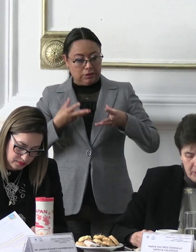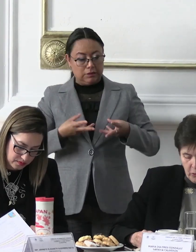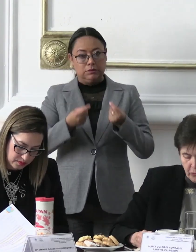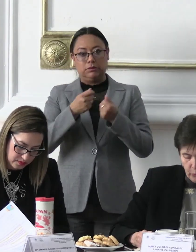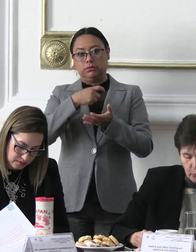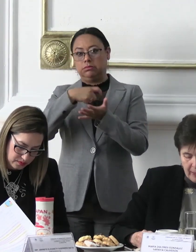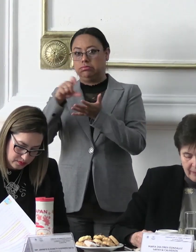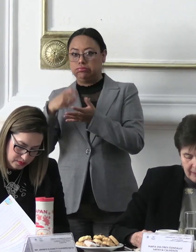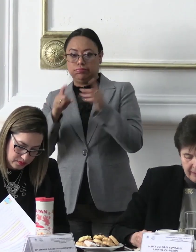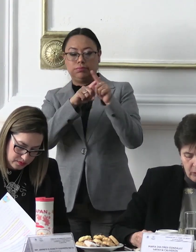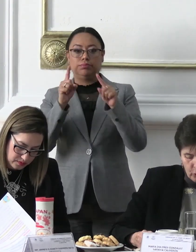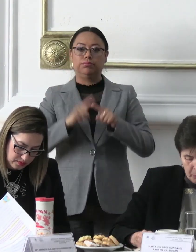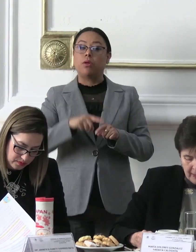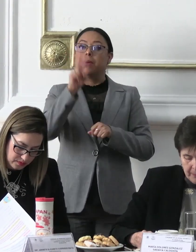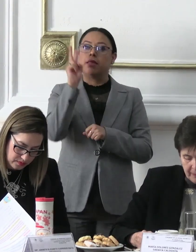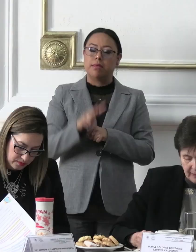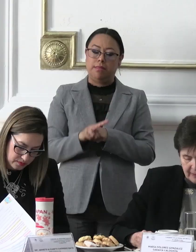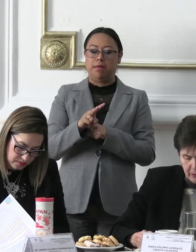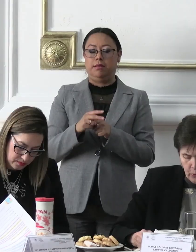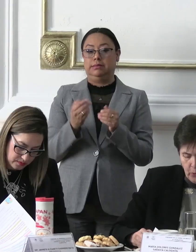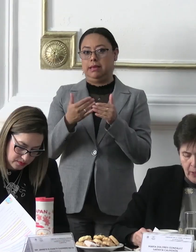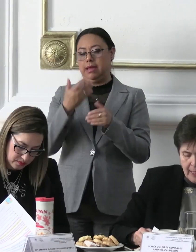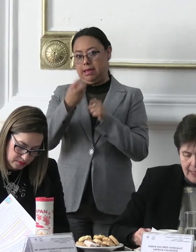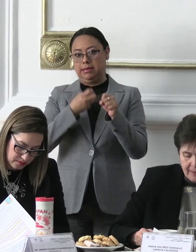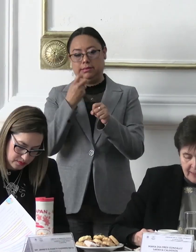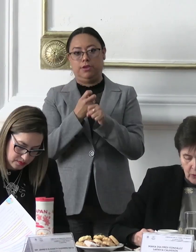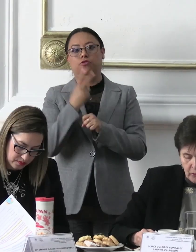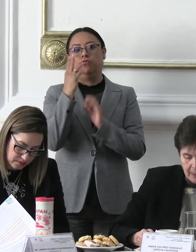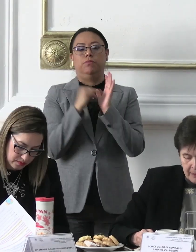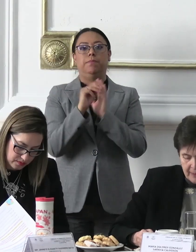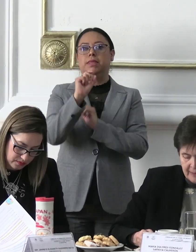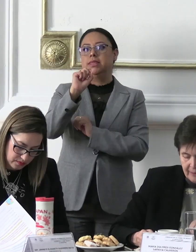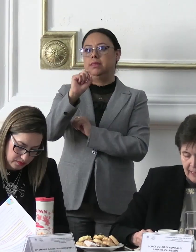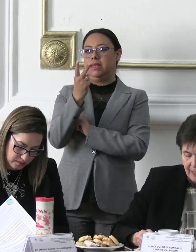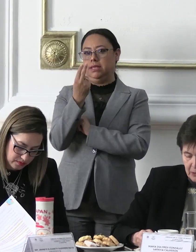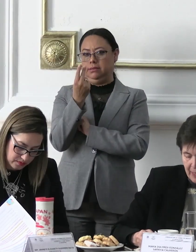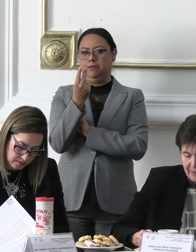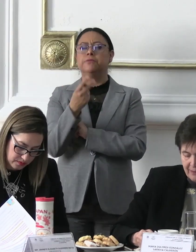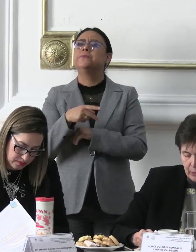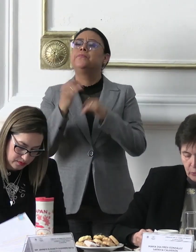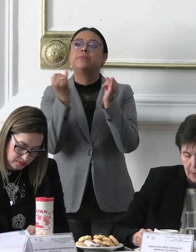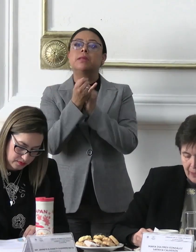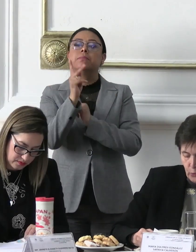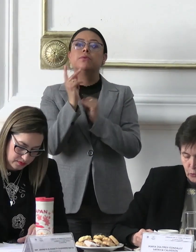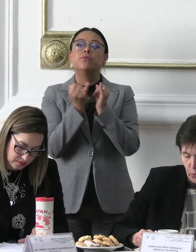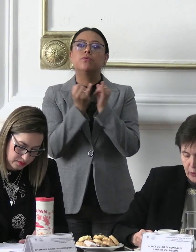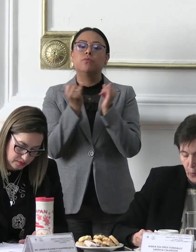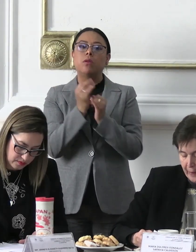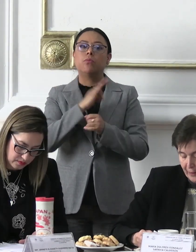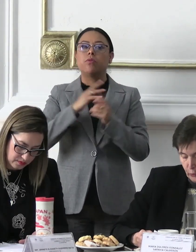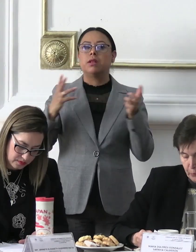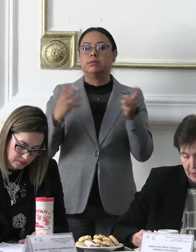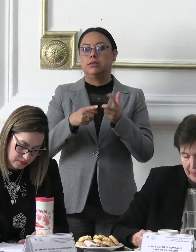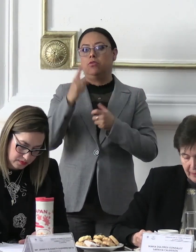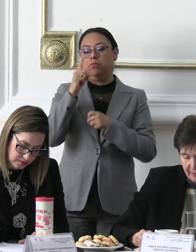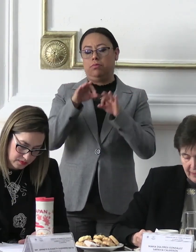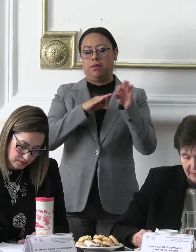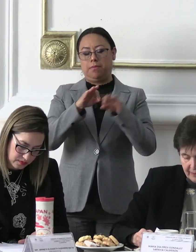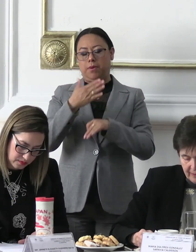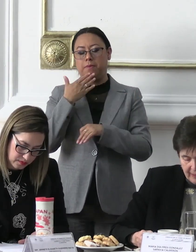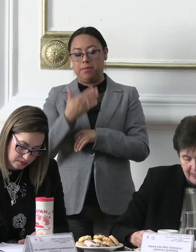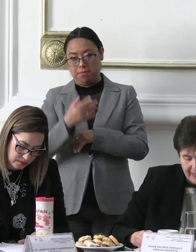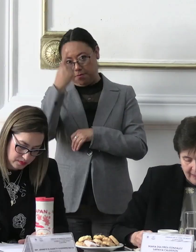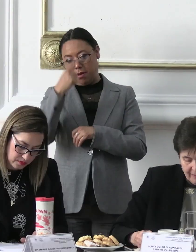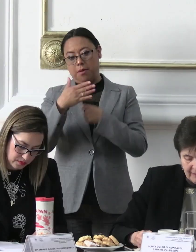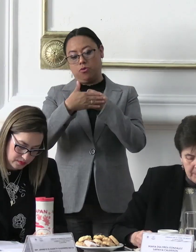compromisos asumidos durante 2025, sino también sentar las bases de un trabajo sólido para el